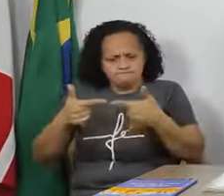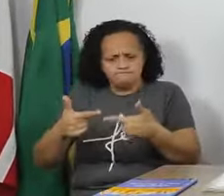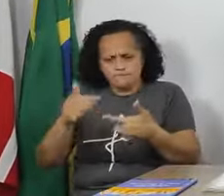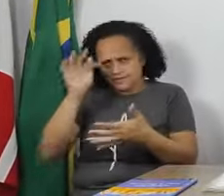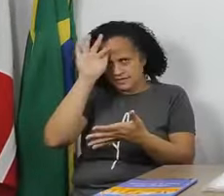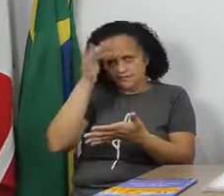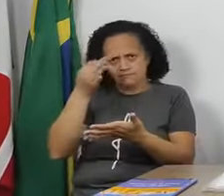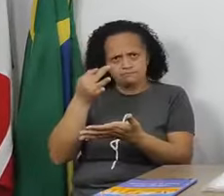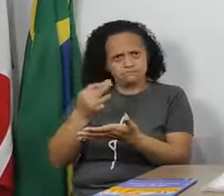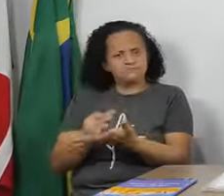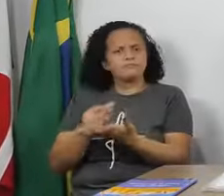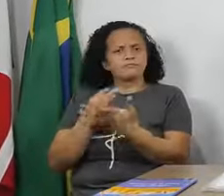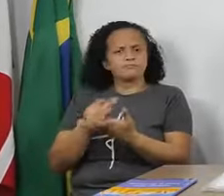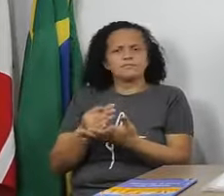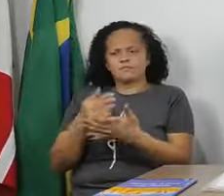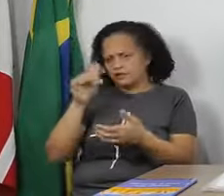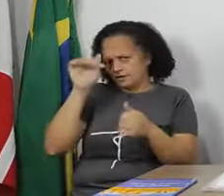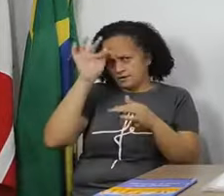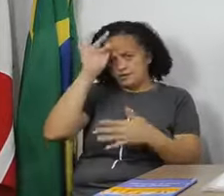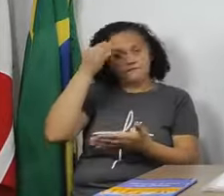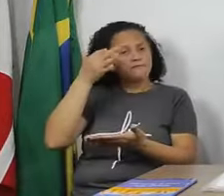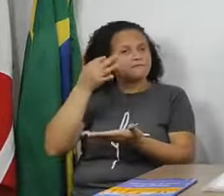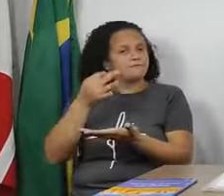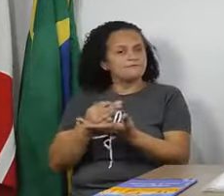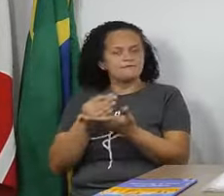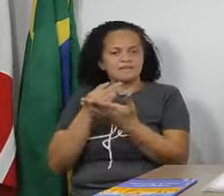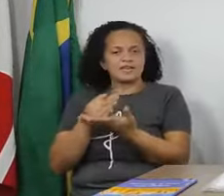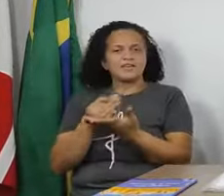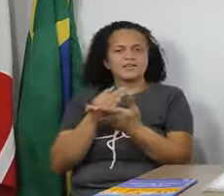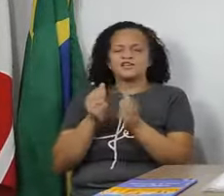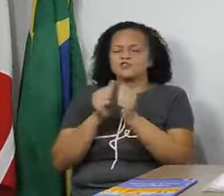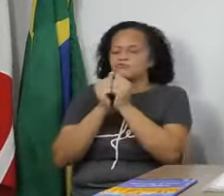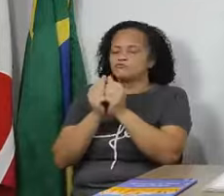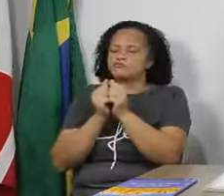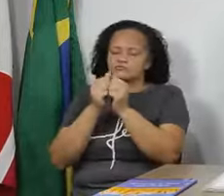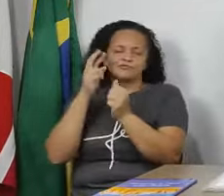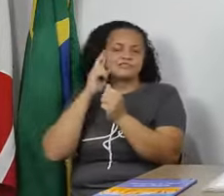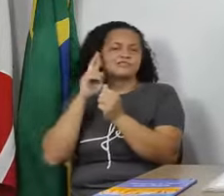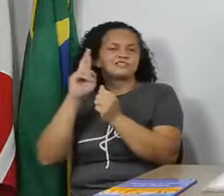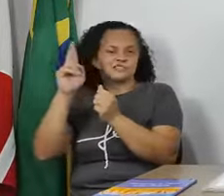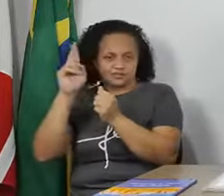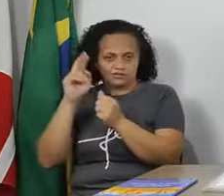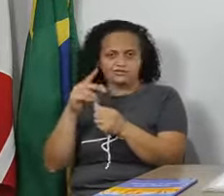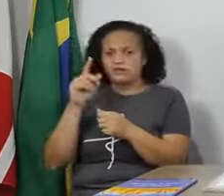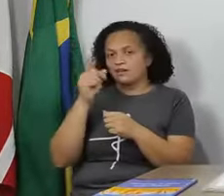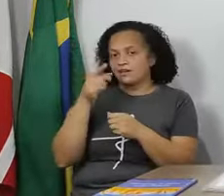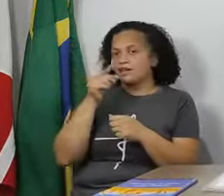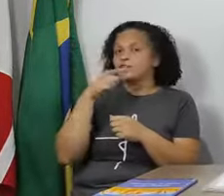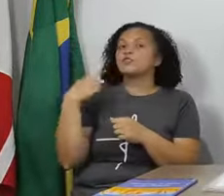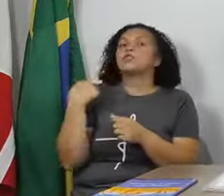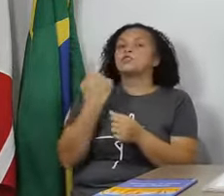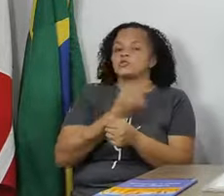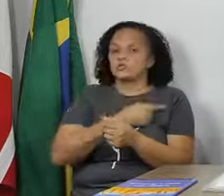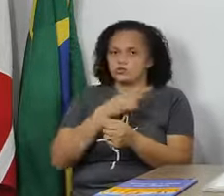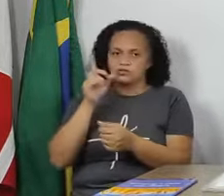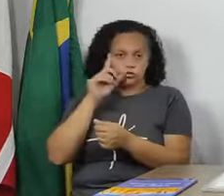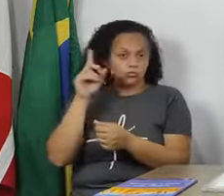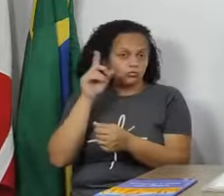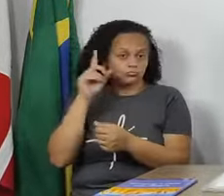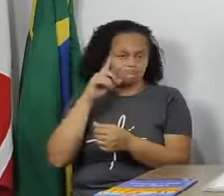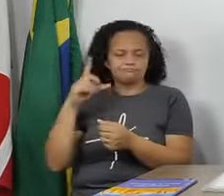firme, ser uma fé inabalável no Senhor, é a nossa prática diligente da palavra. Por